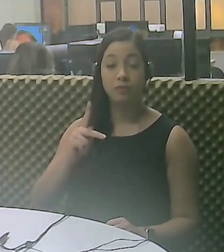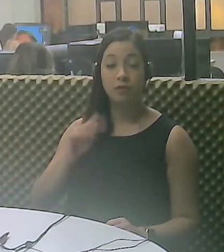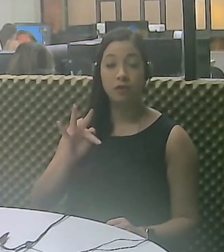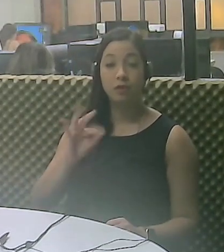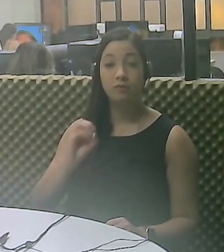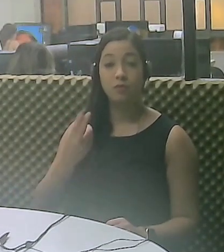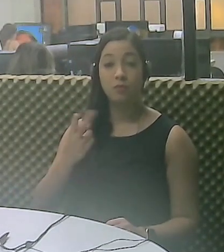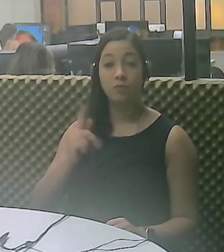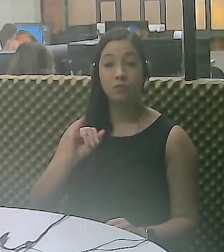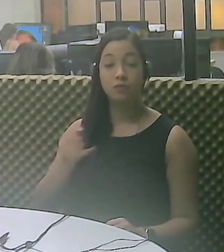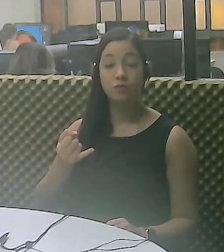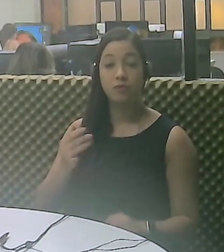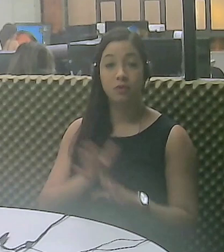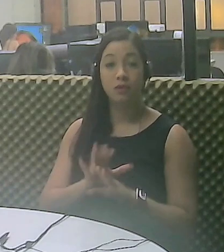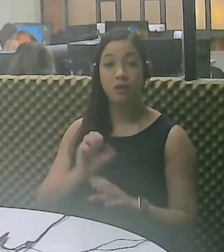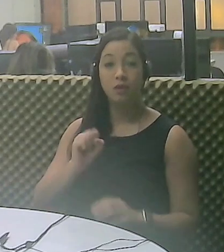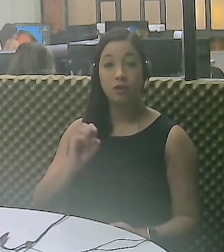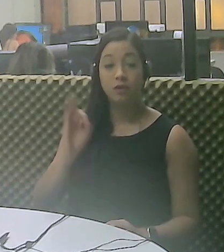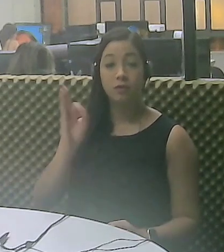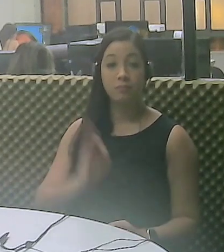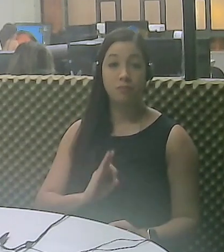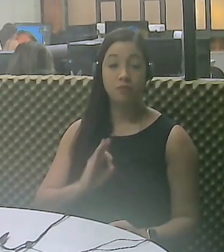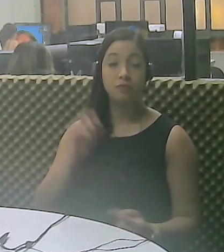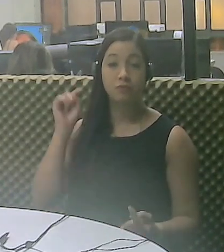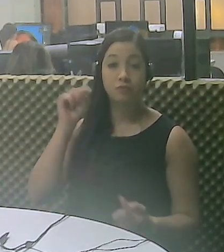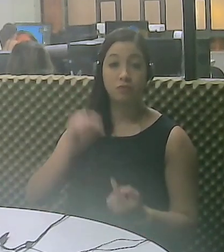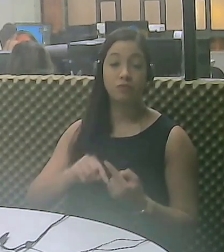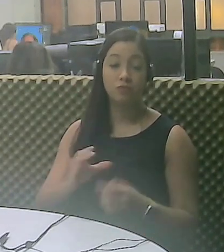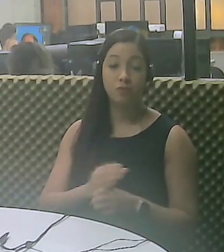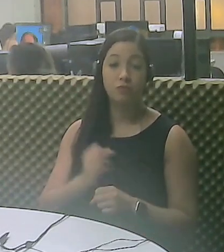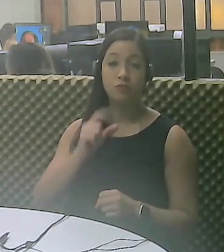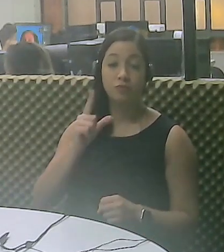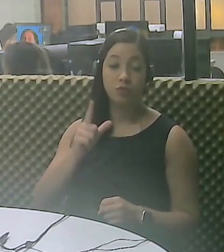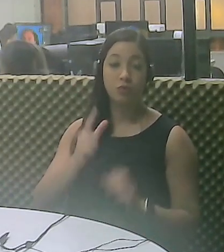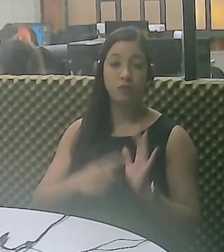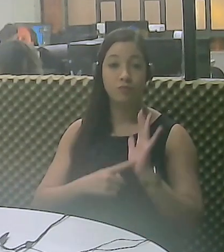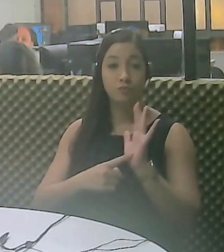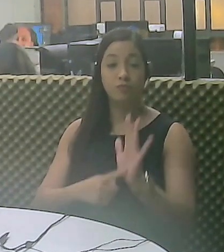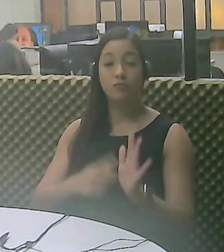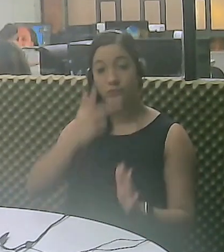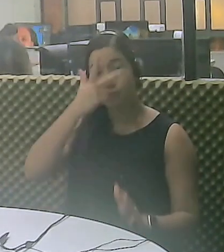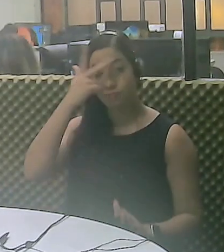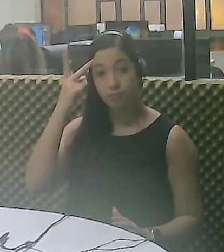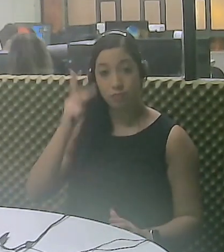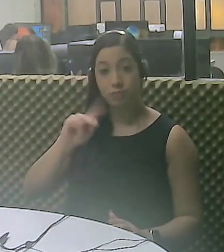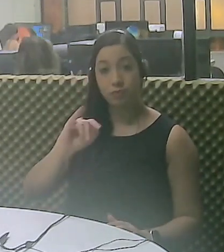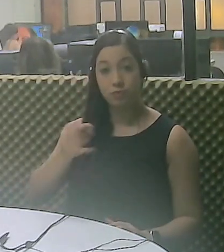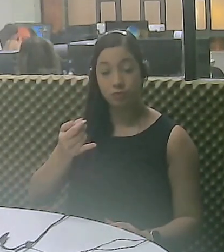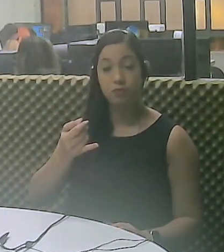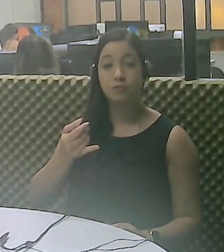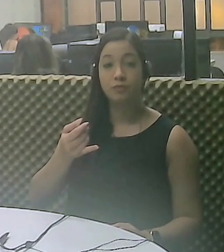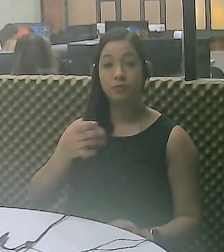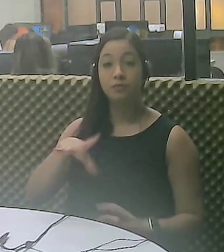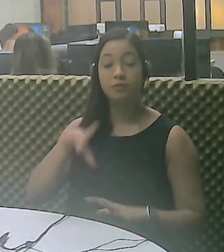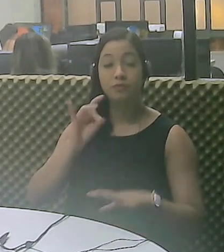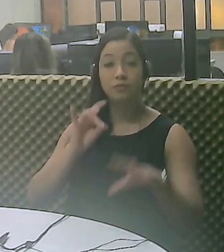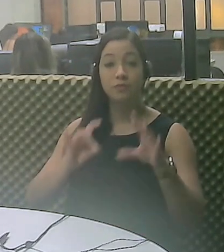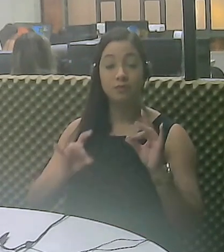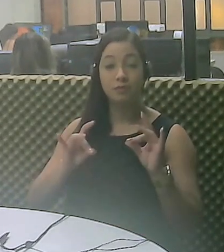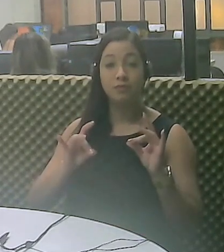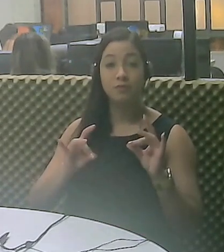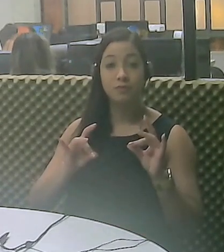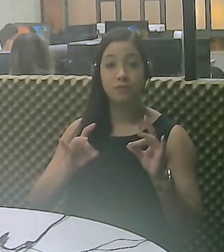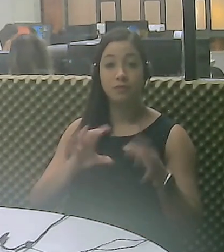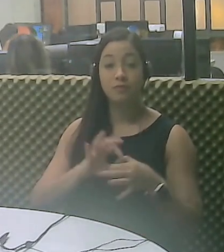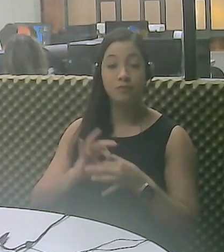jurídicas e até 80% daquelas com fins lucrativos, apresentadas por pessoas jurídicas. A seleção considera os